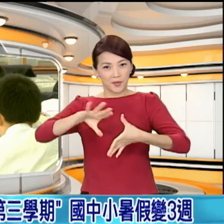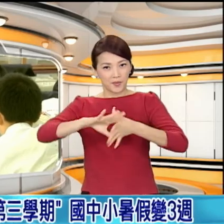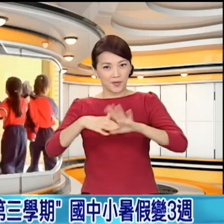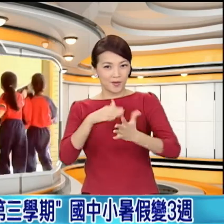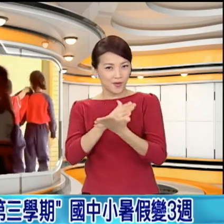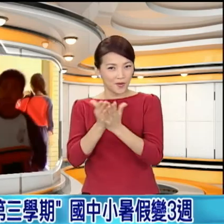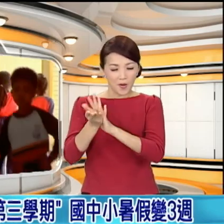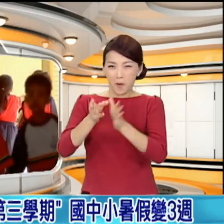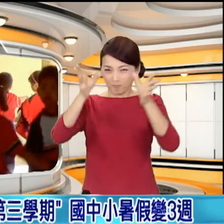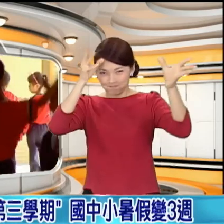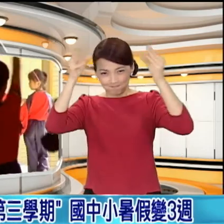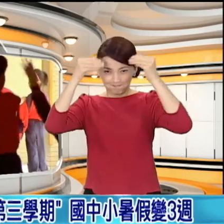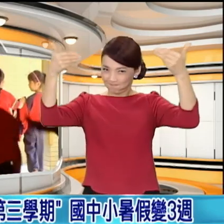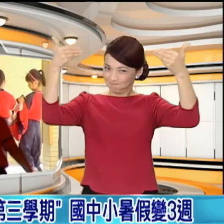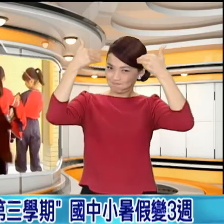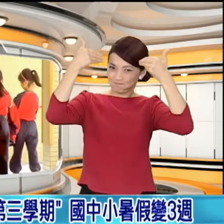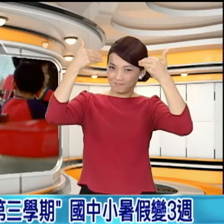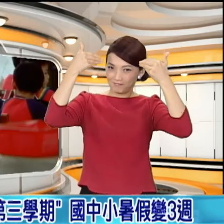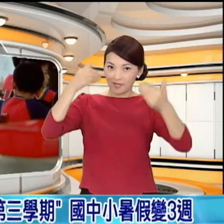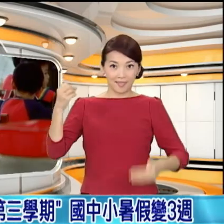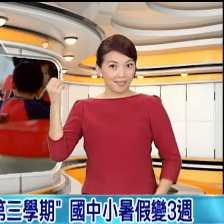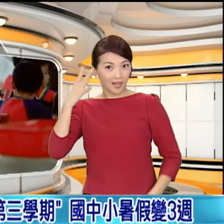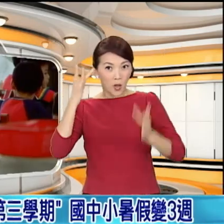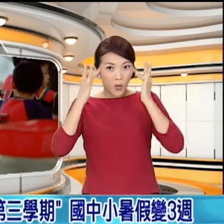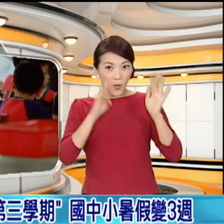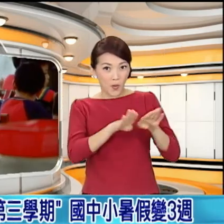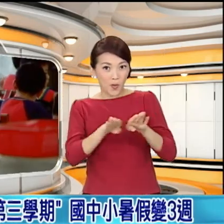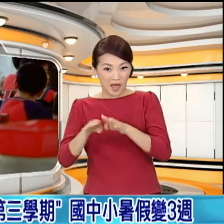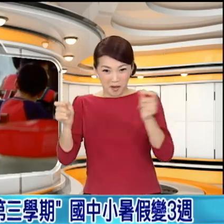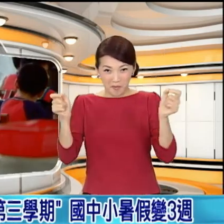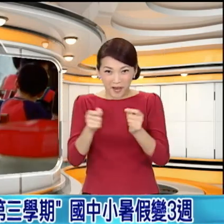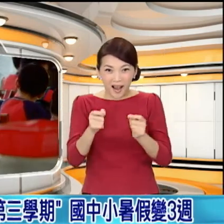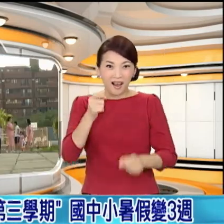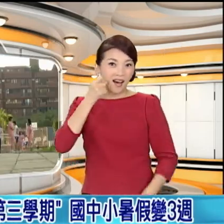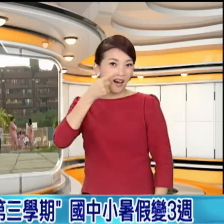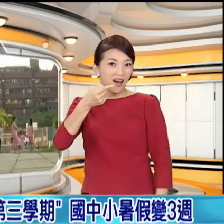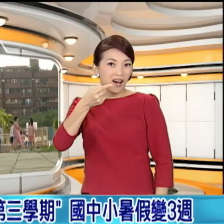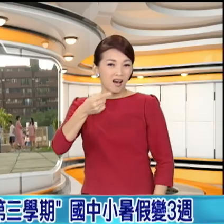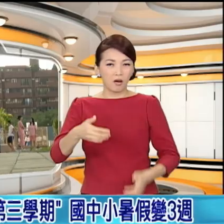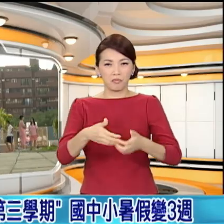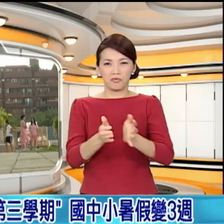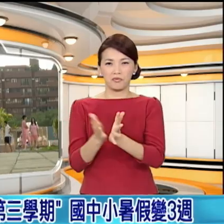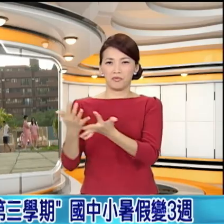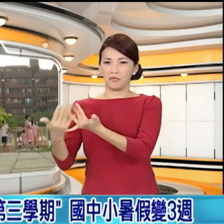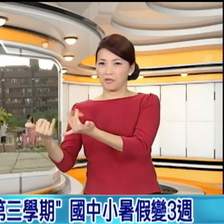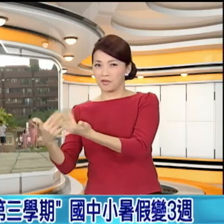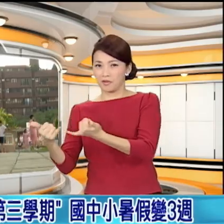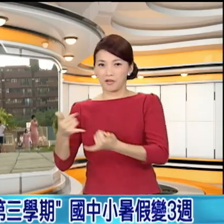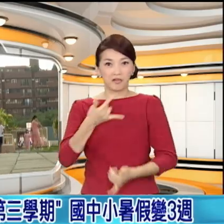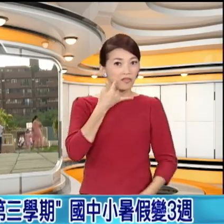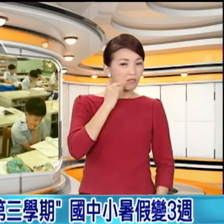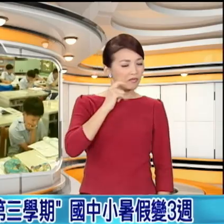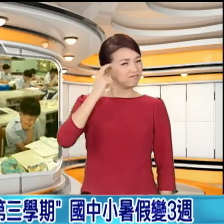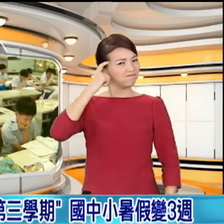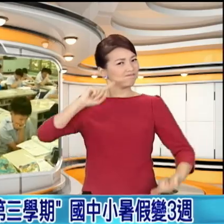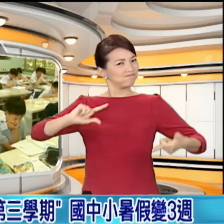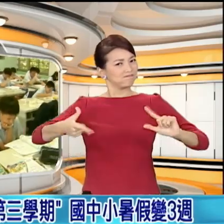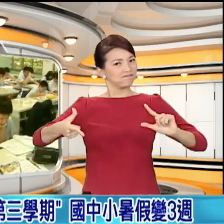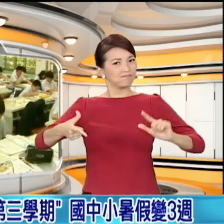化和才艺的能力。对于放暑假的时间缩短到近一个月，部分学生和家长有不同的